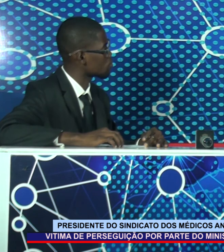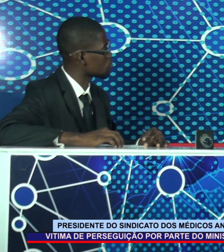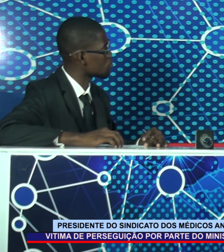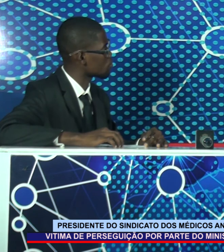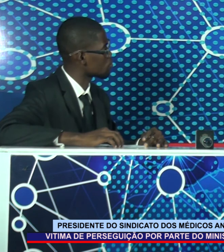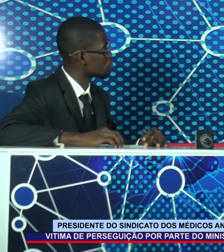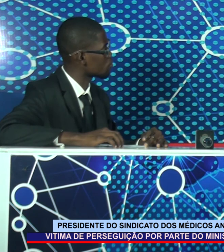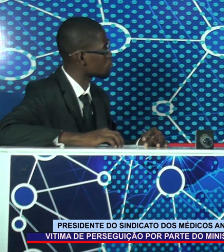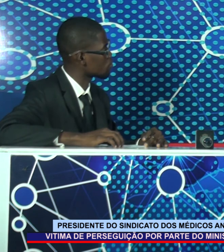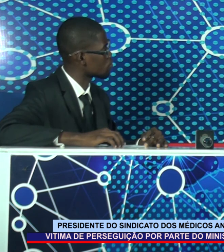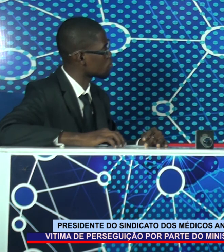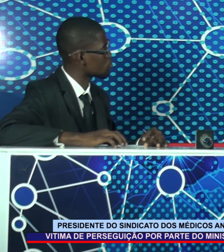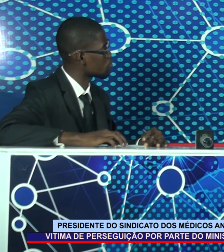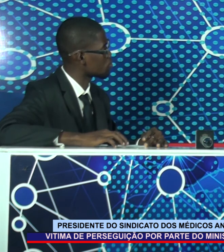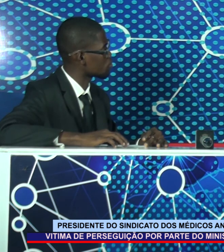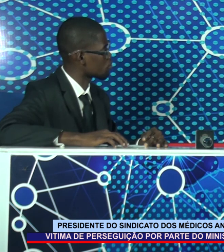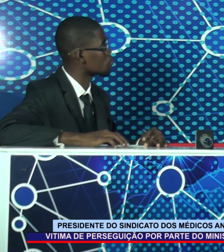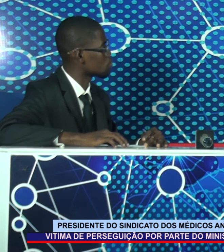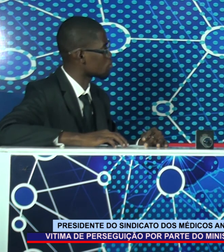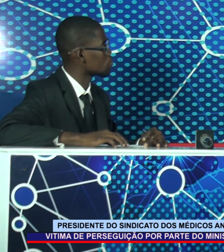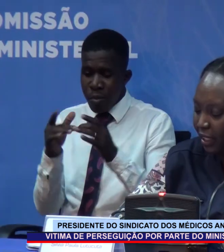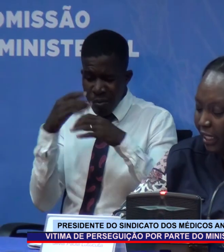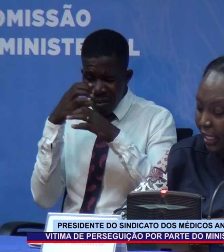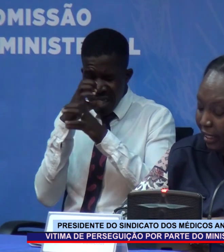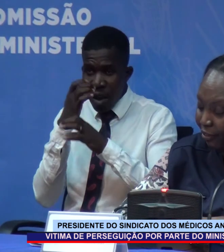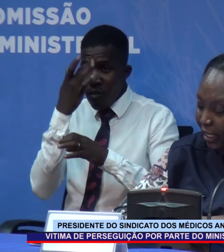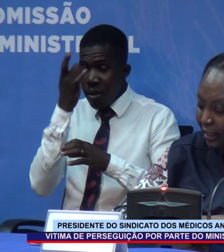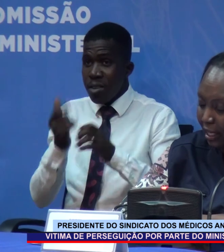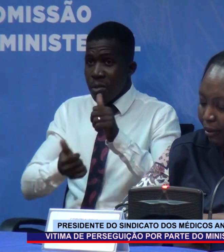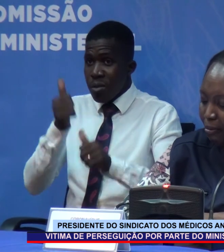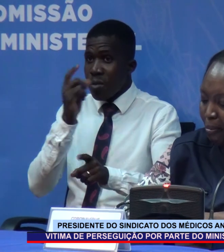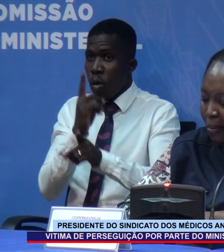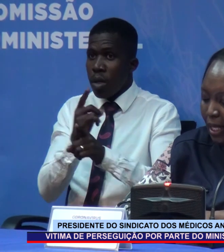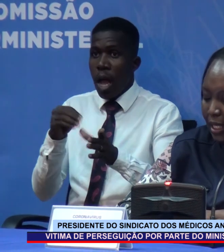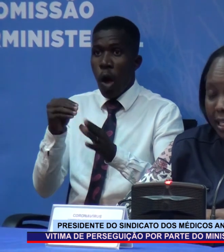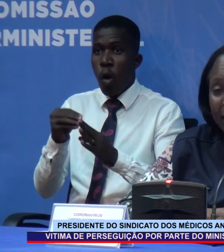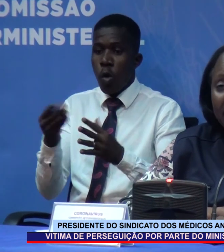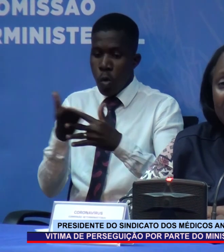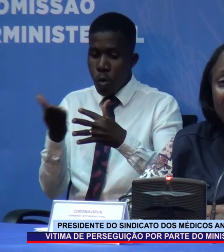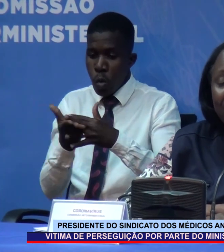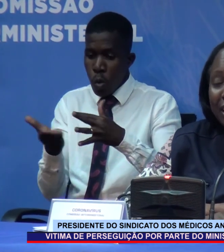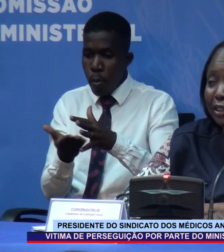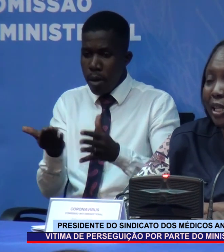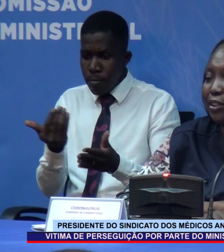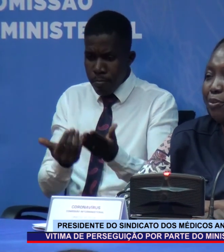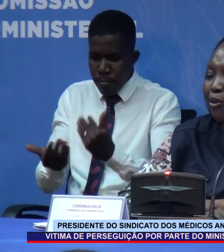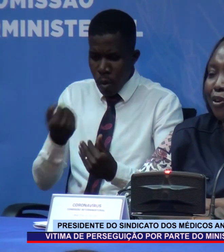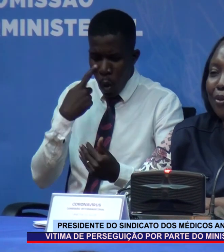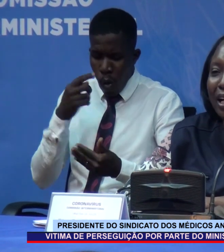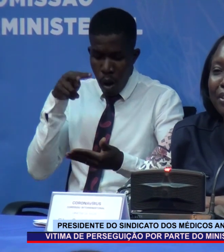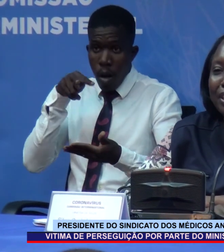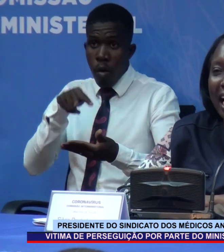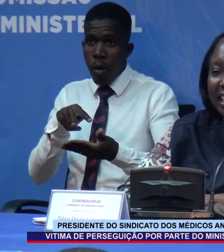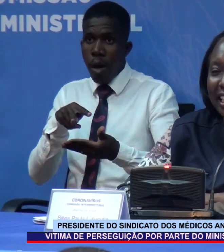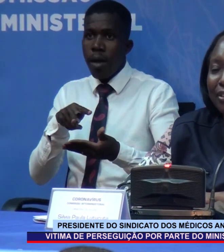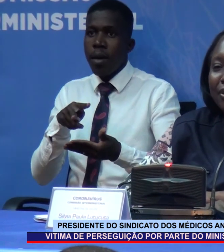há coisas que, no meu entender, já não fazem sentido serem trazidas a público, não é? Dizer que estamos